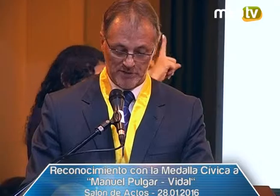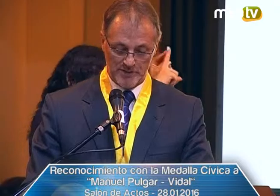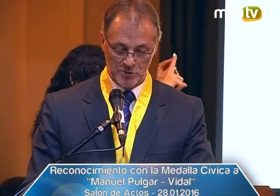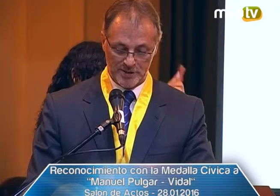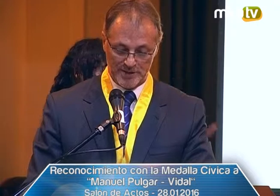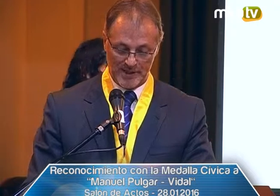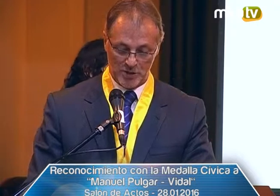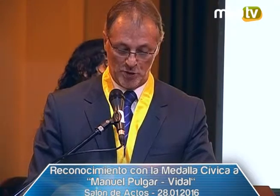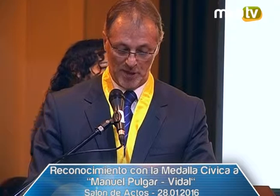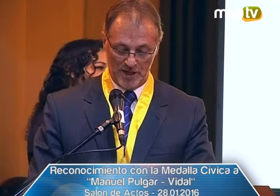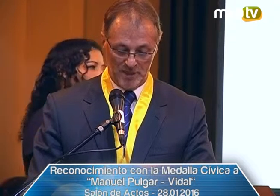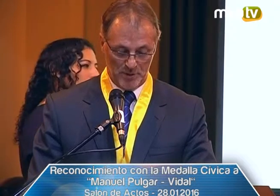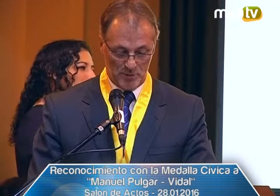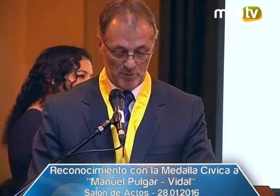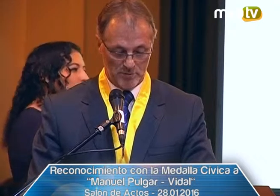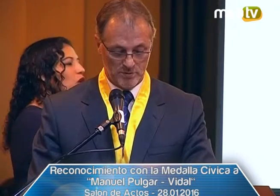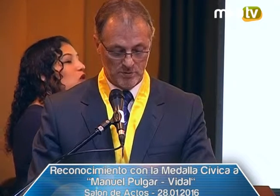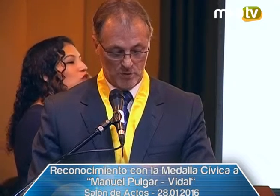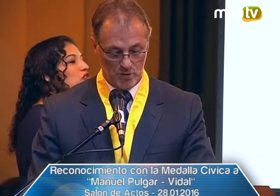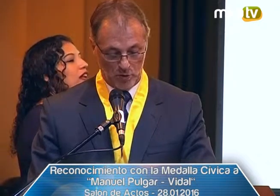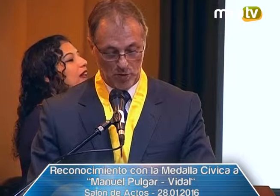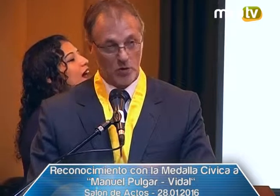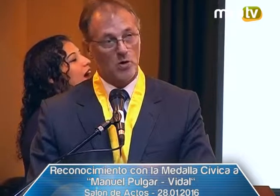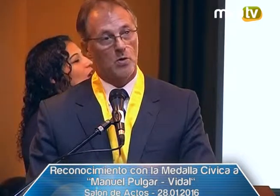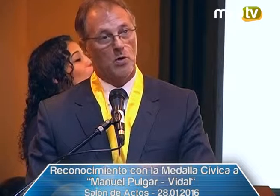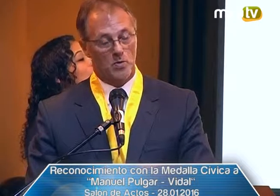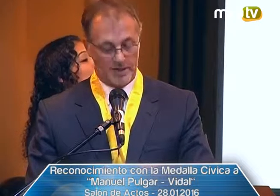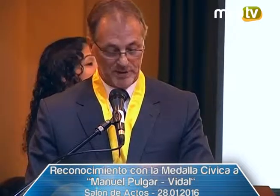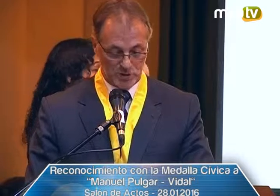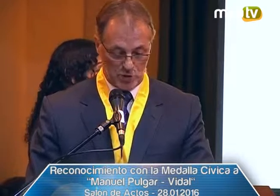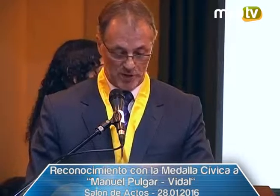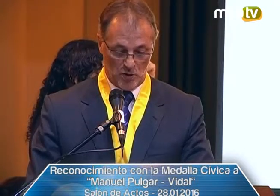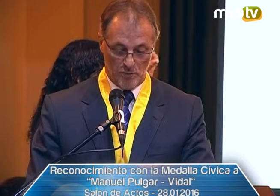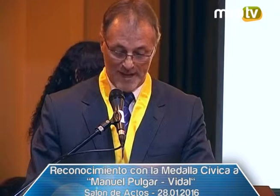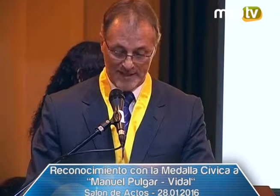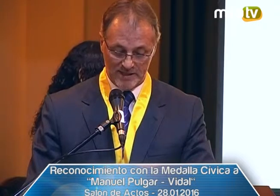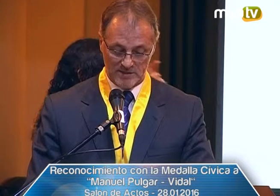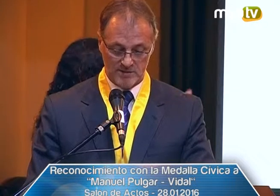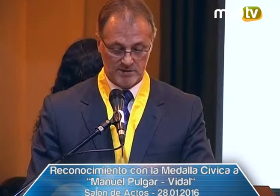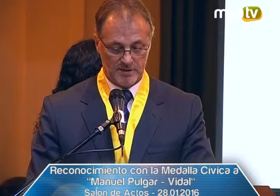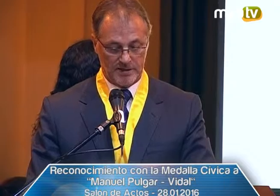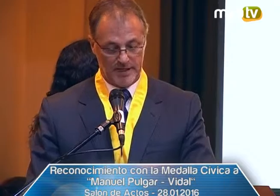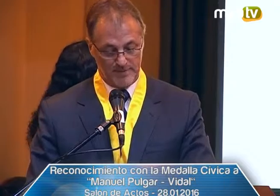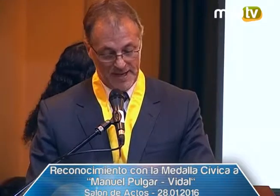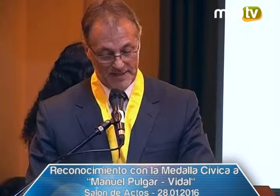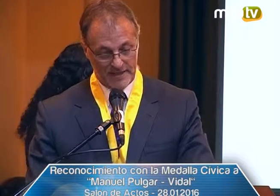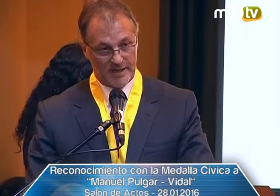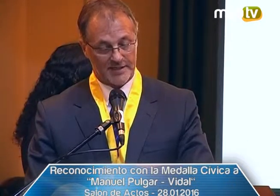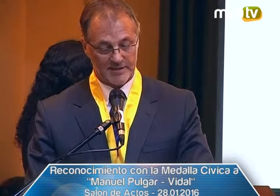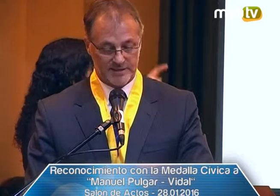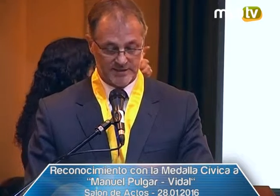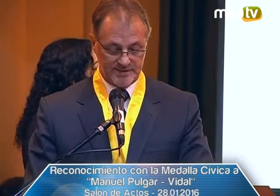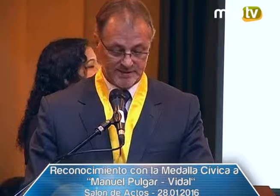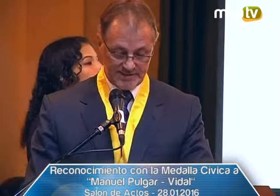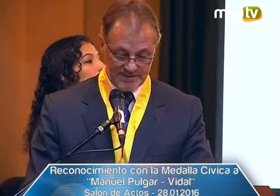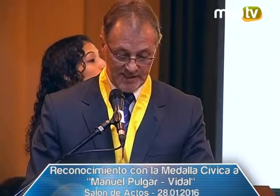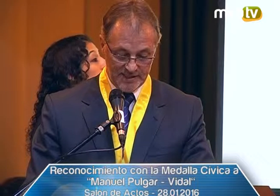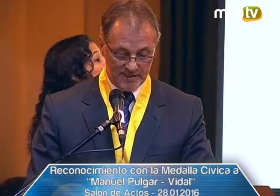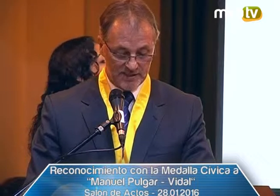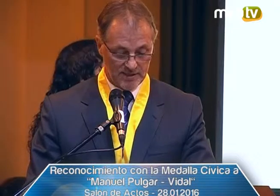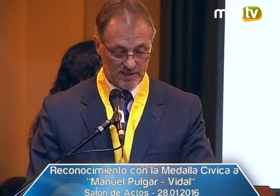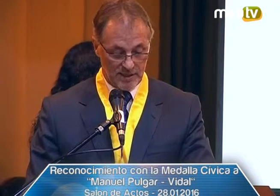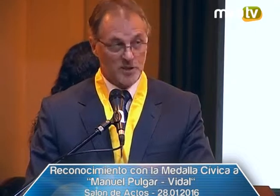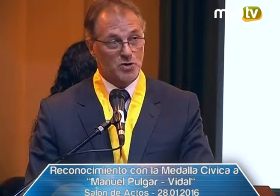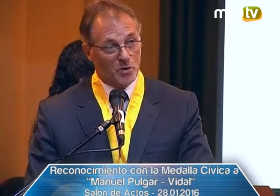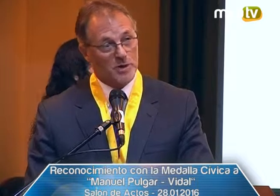en la Pontificia Universidad Católica del Perú, lo recuerdo como una persona humana, carismática,